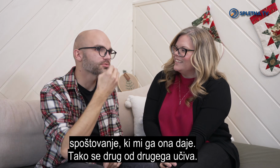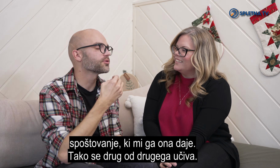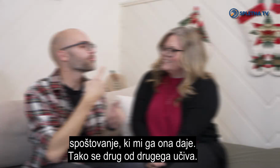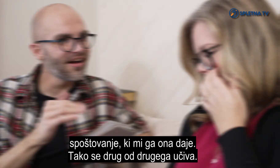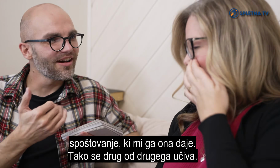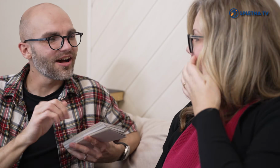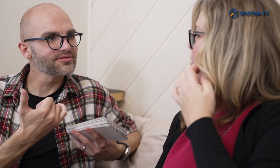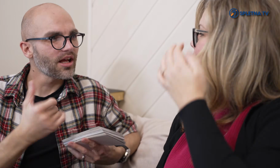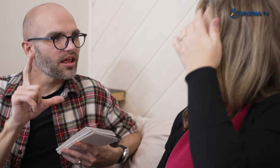učiva.